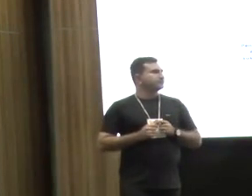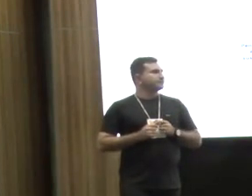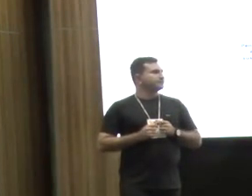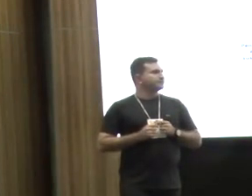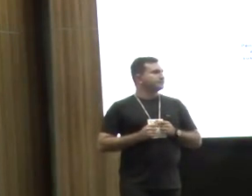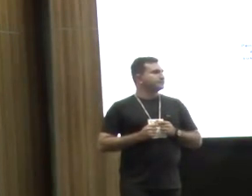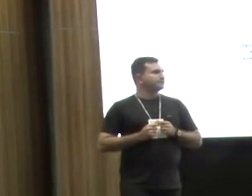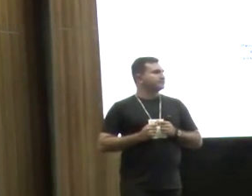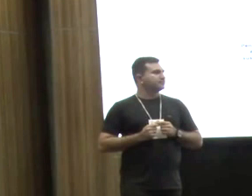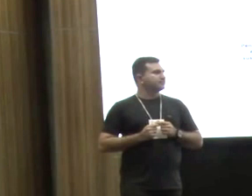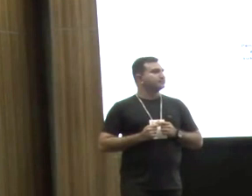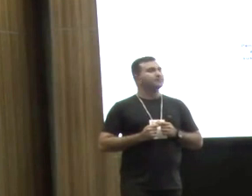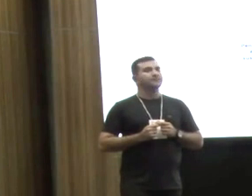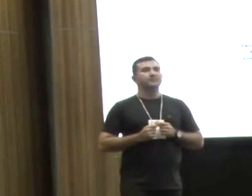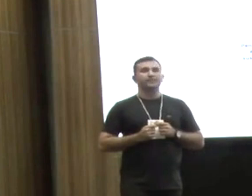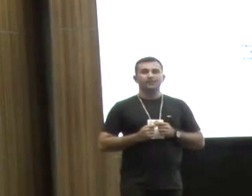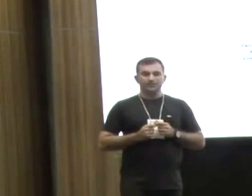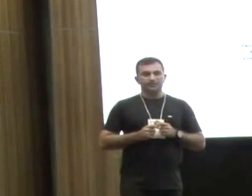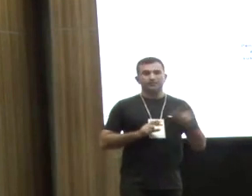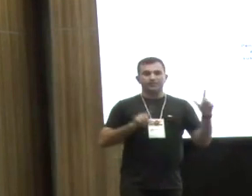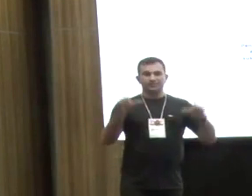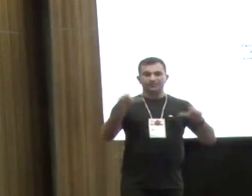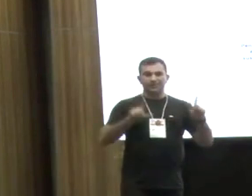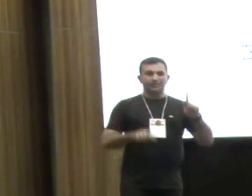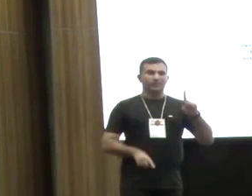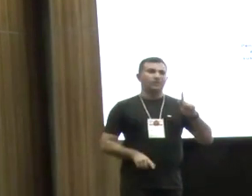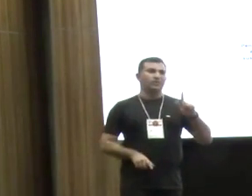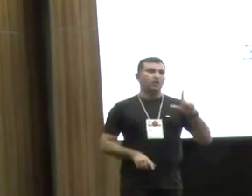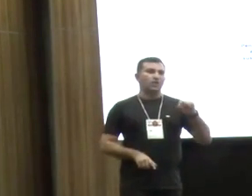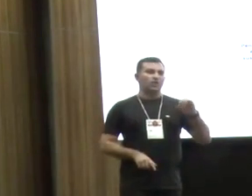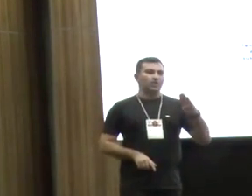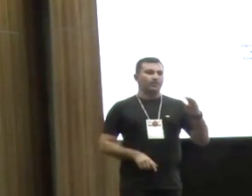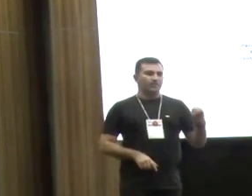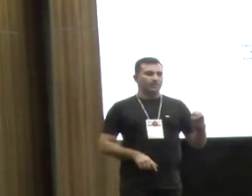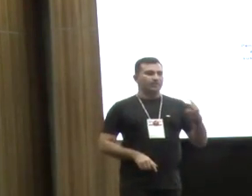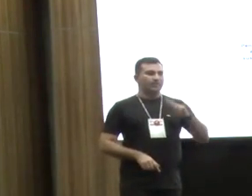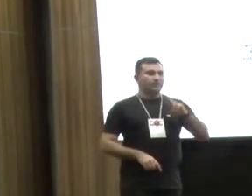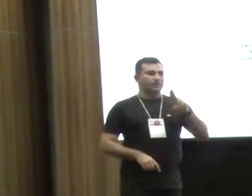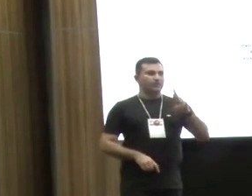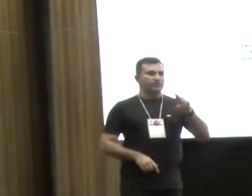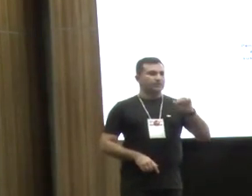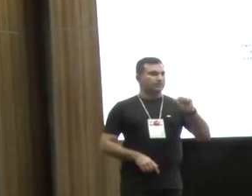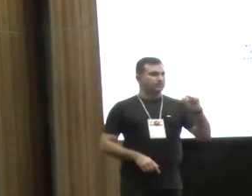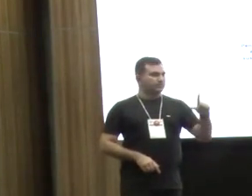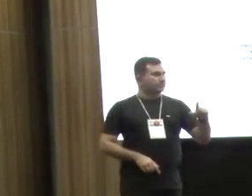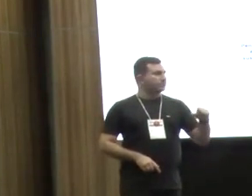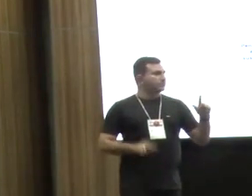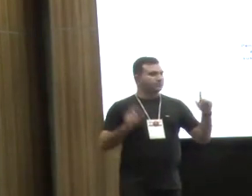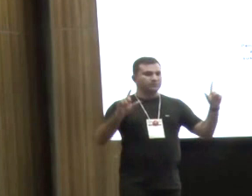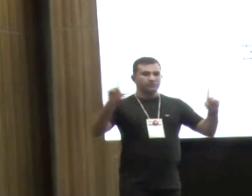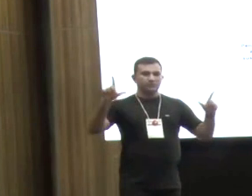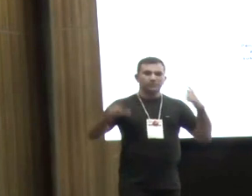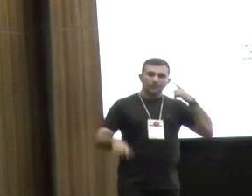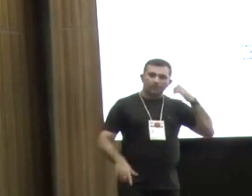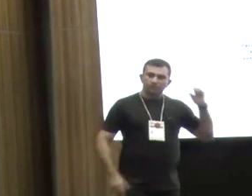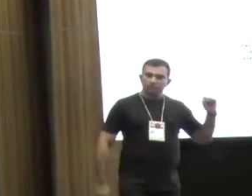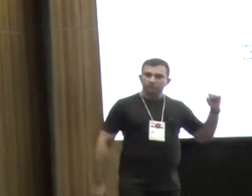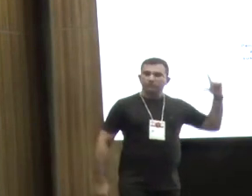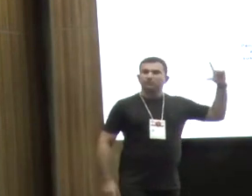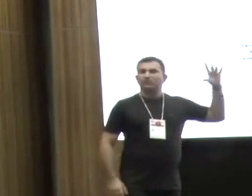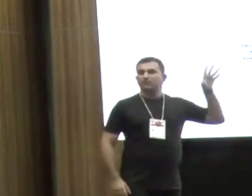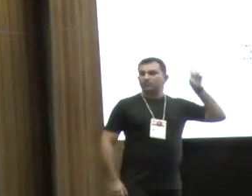estava passando um Globo Rural. E eu estava lá na cozinha, eu ponho no volume que dá para eu escutar enquanto eu preparo o